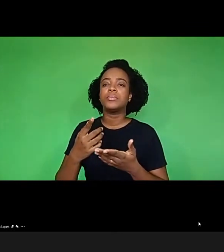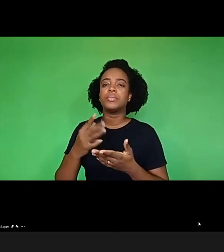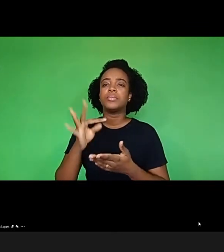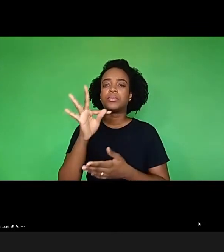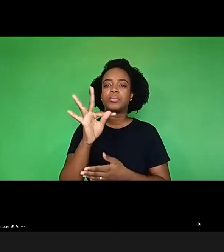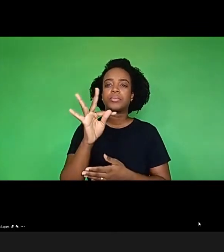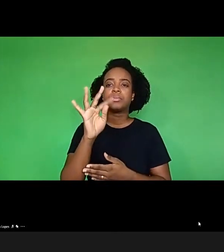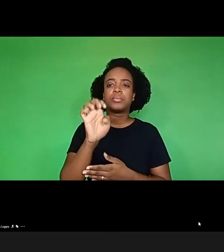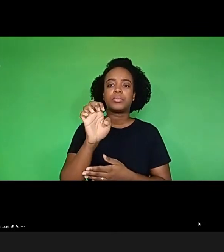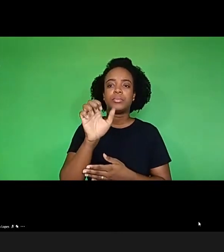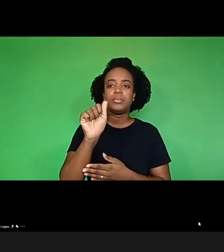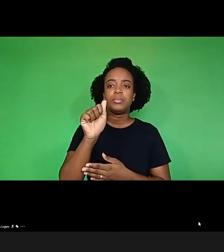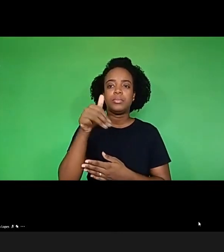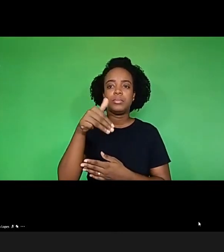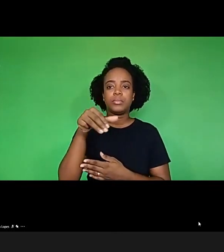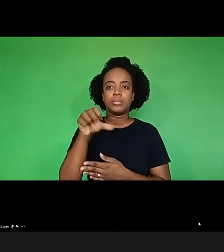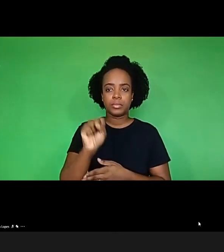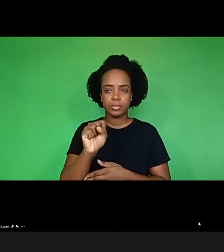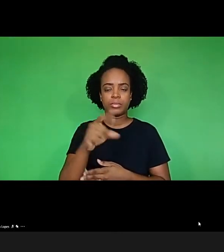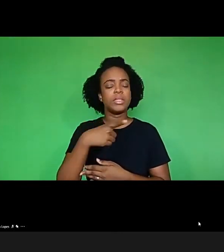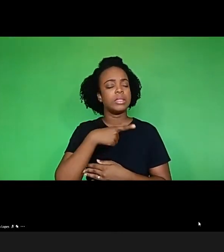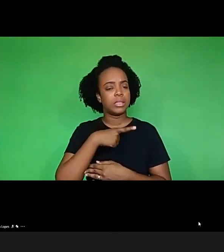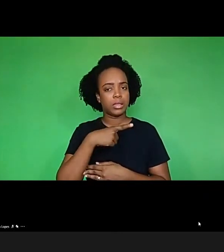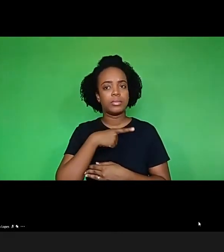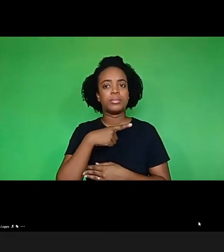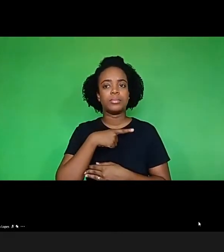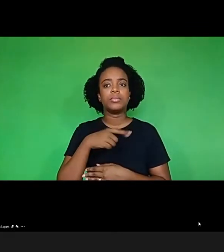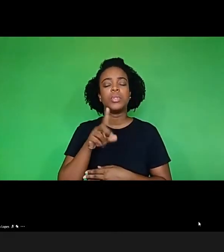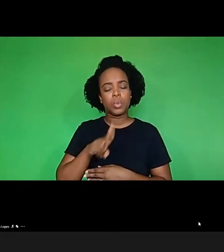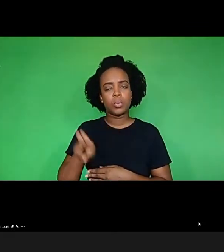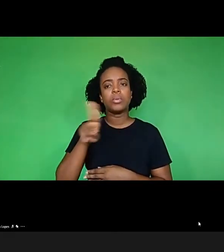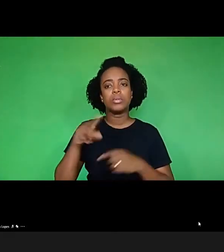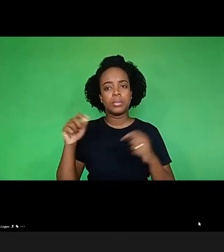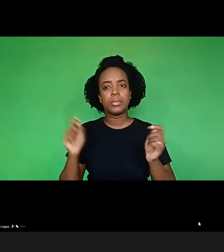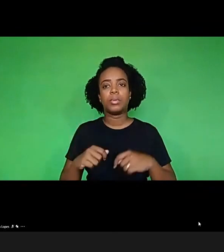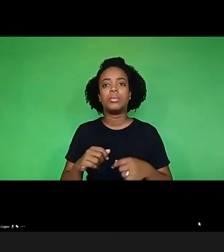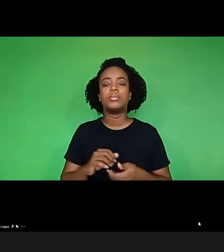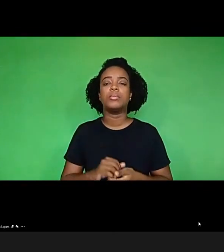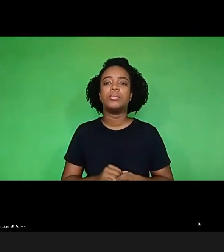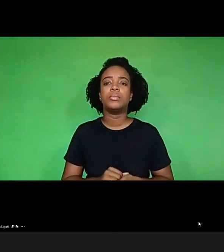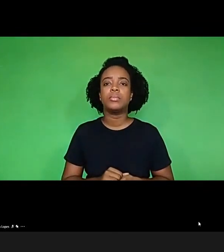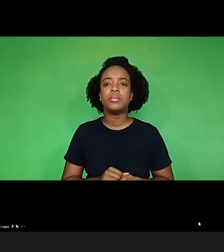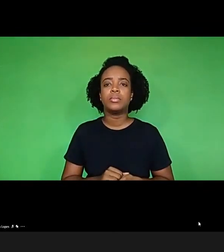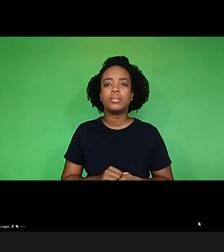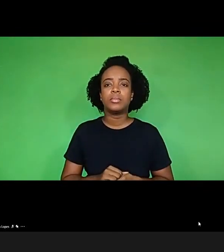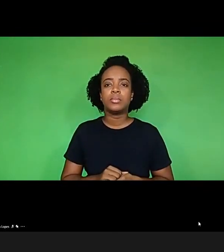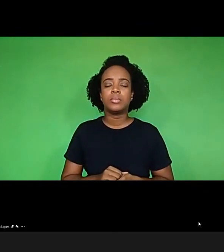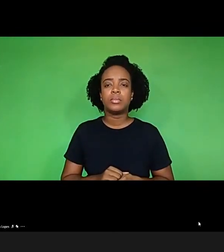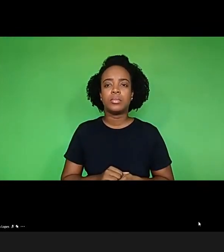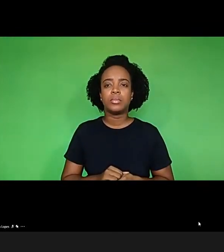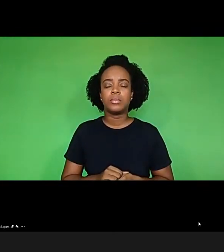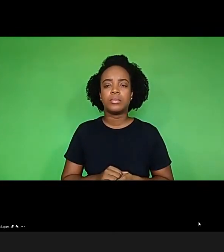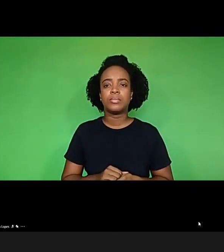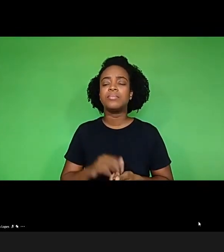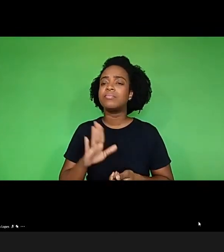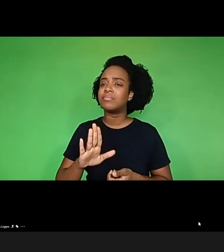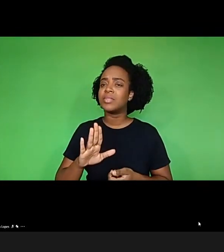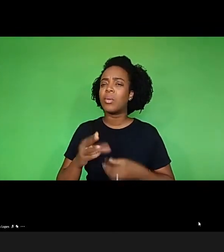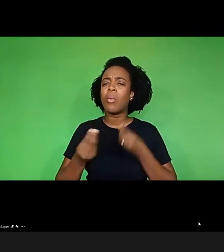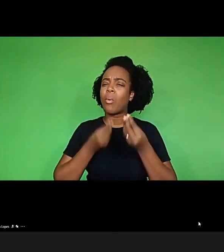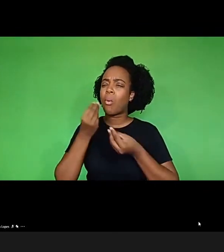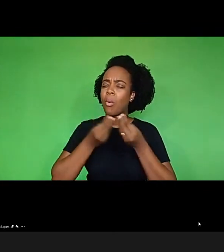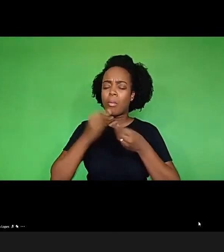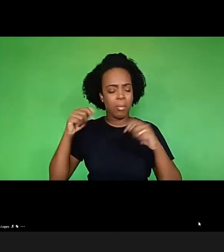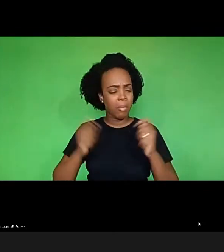essas atividades síncronas, com o encontro com o aluno, poder visualizar, os colegas poderem se ver